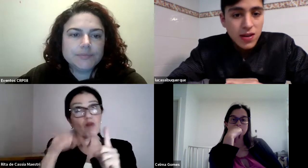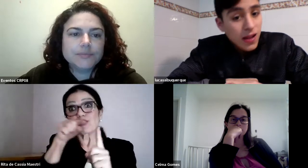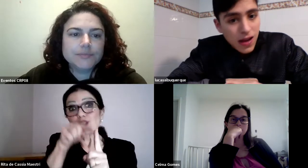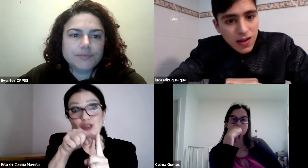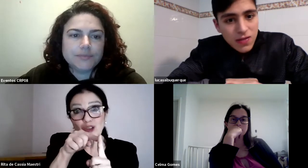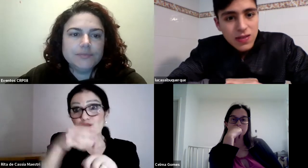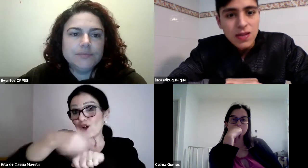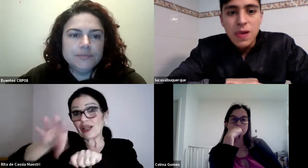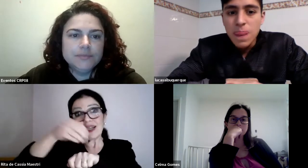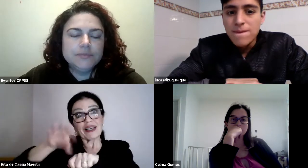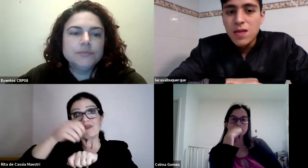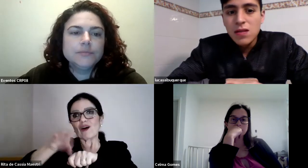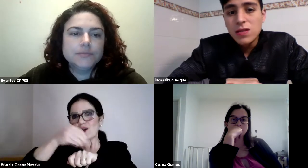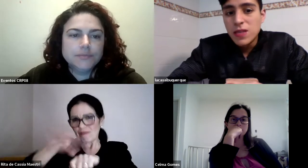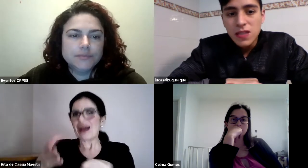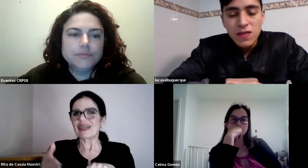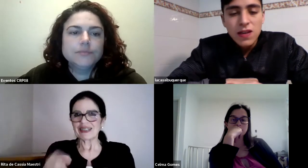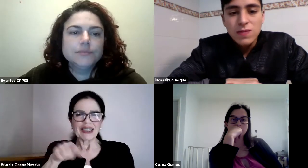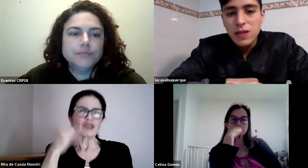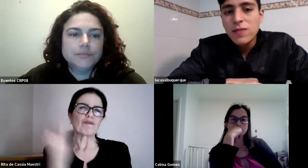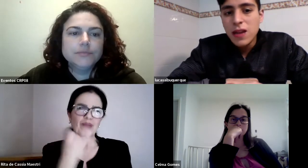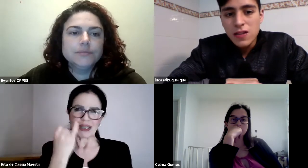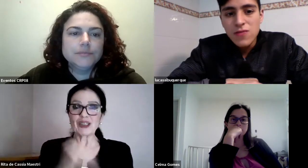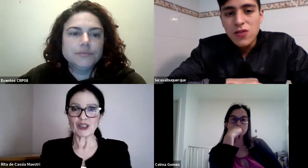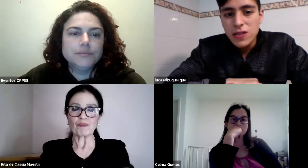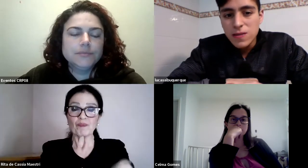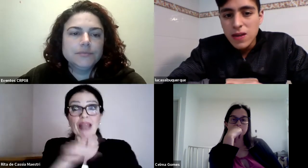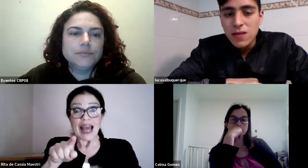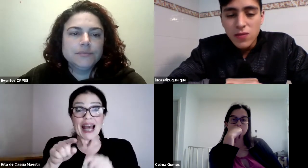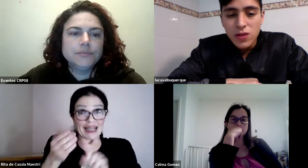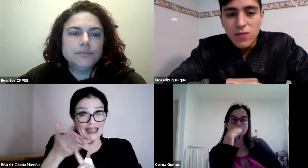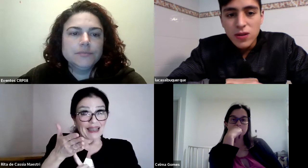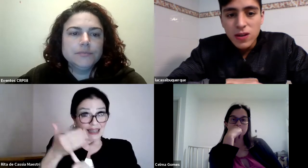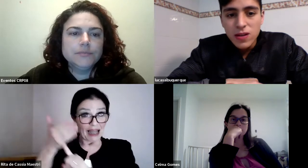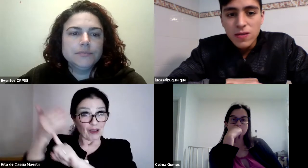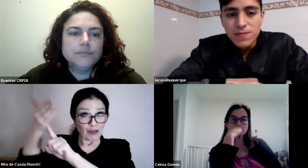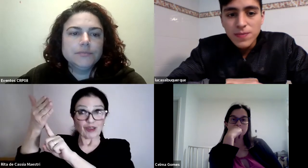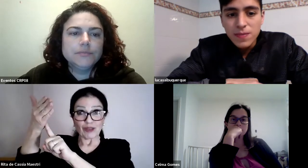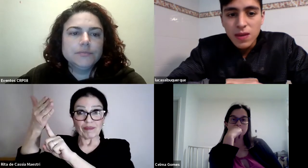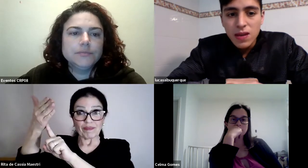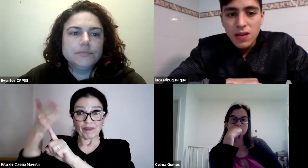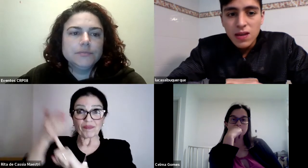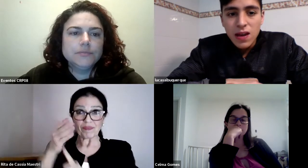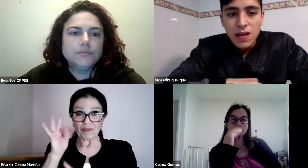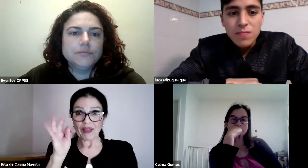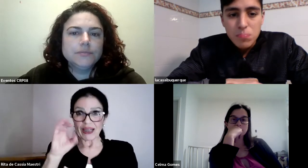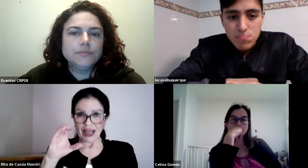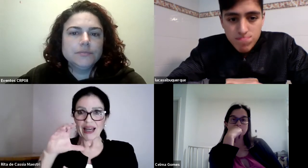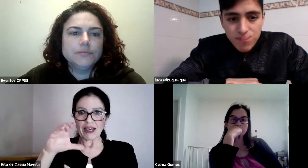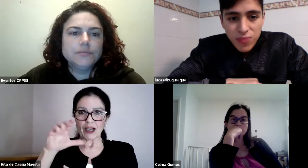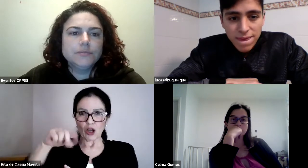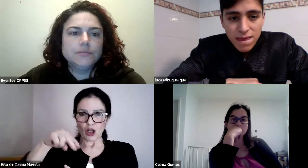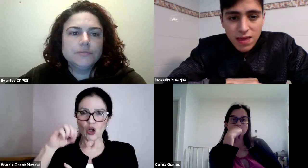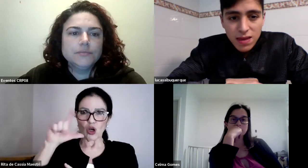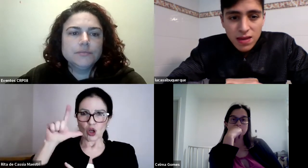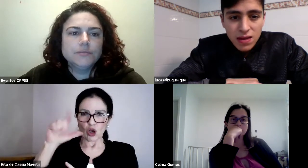aí lives específicas para disseminar esse tipo de conhecimento, que é muito importante, né?